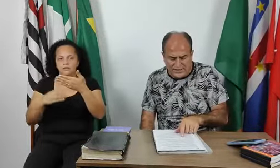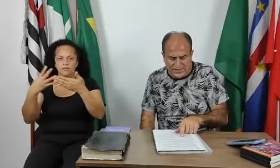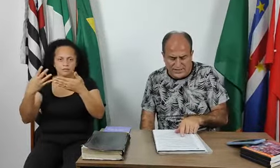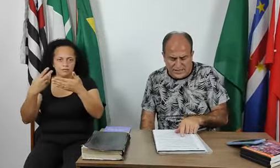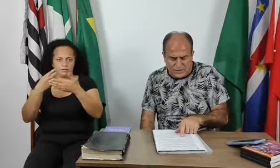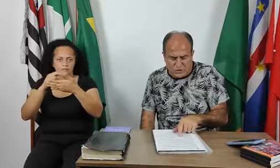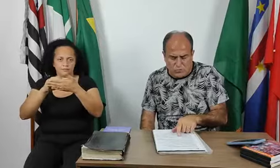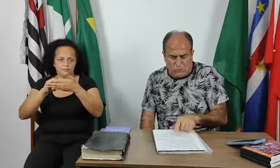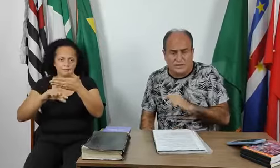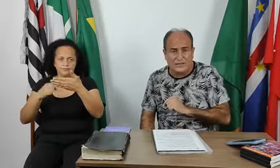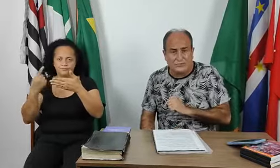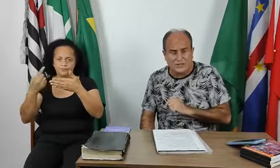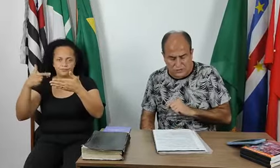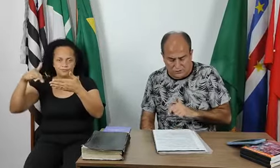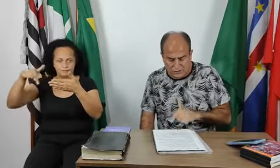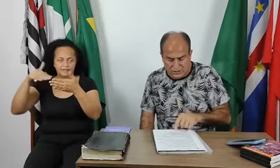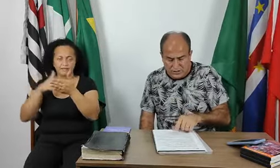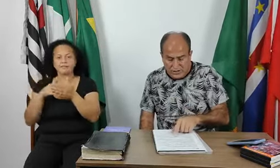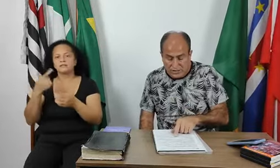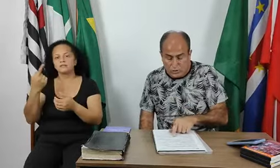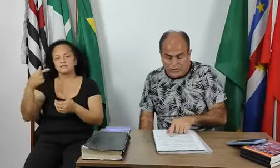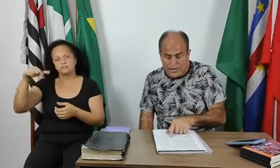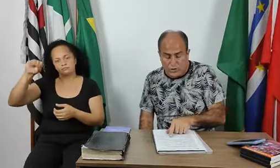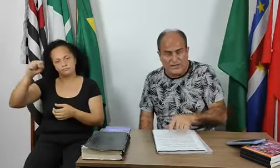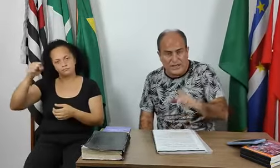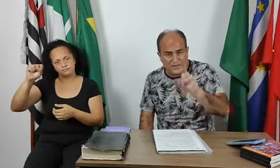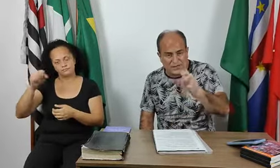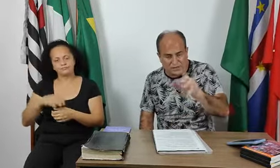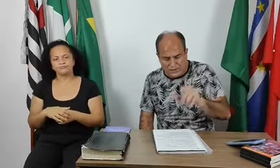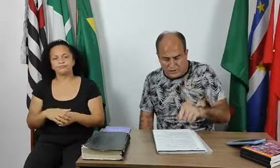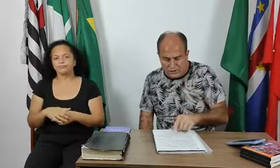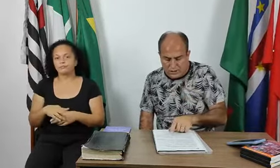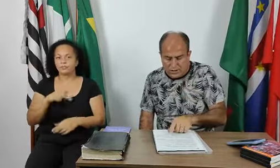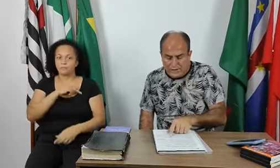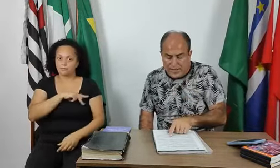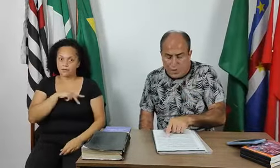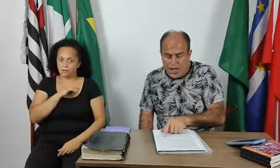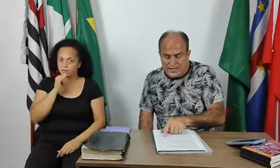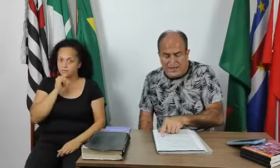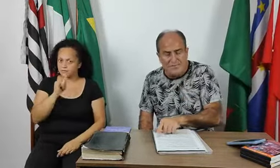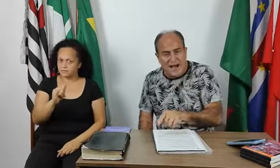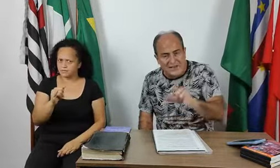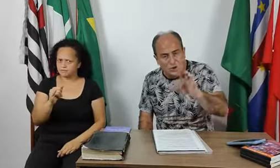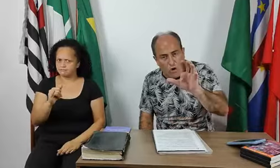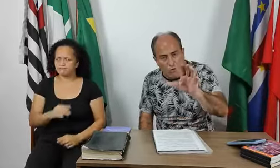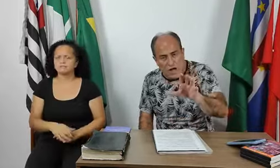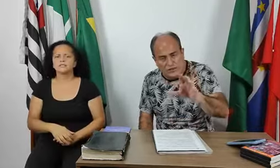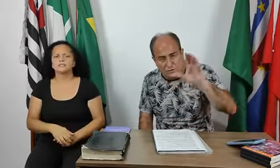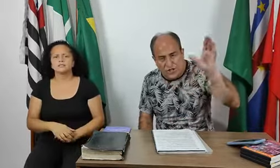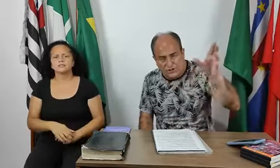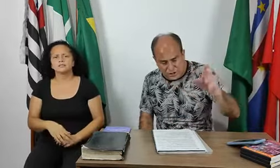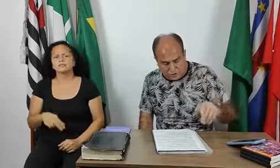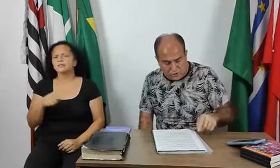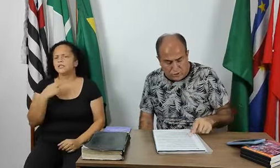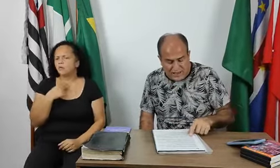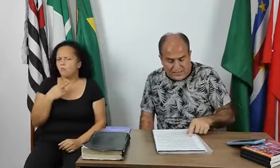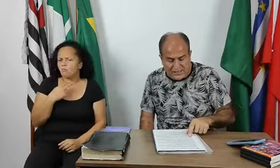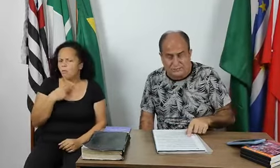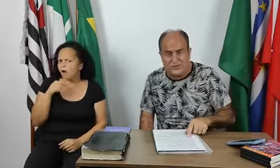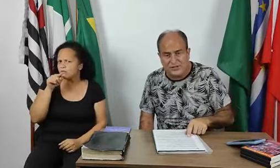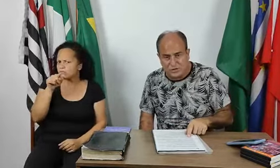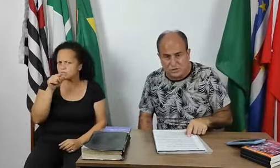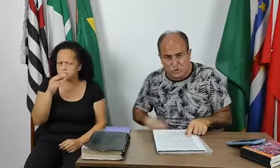fala assim: isto, portanto, digo, e no Senhor testifico, não andem mais como andam os gentios. Como é